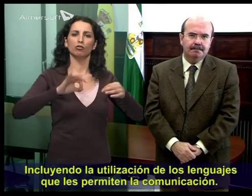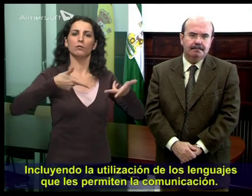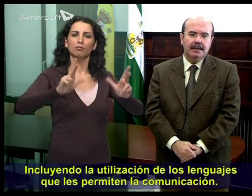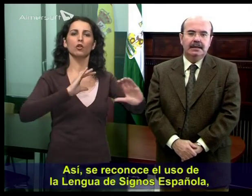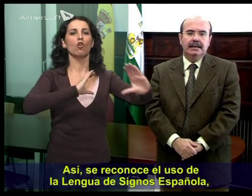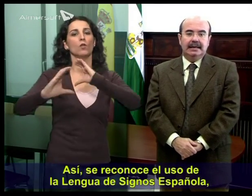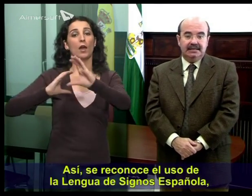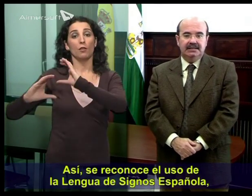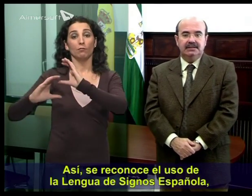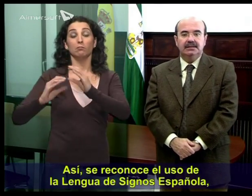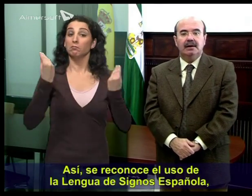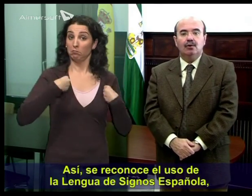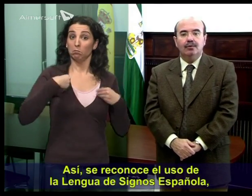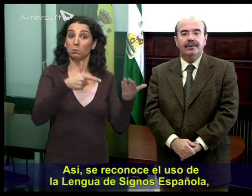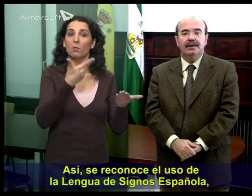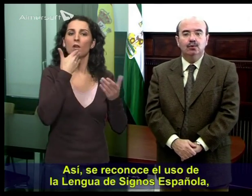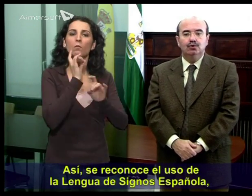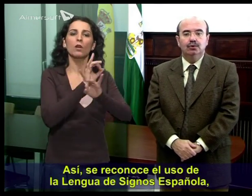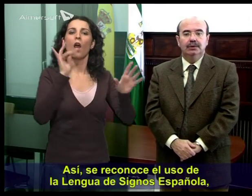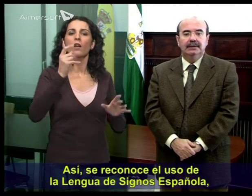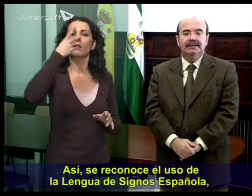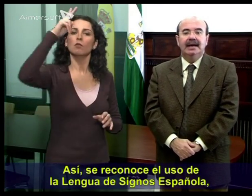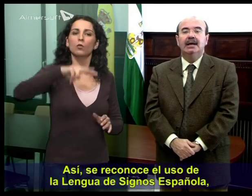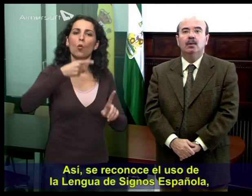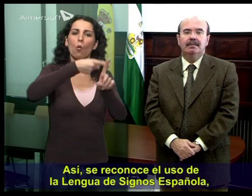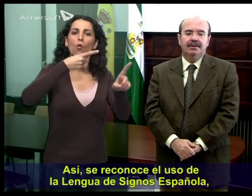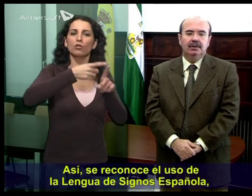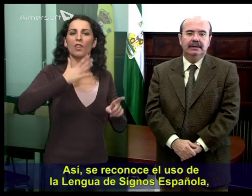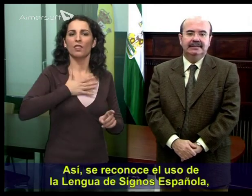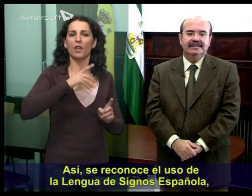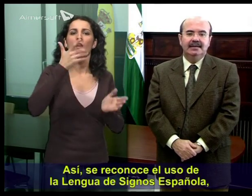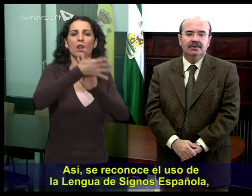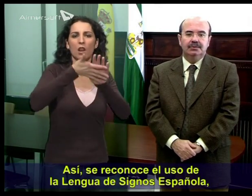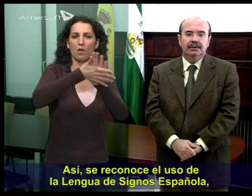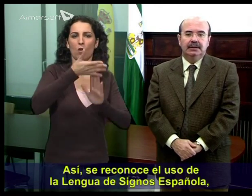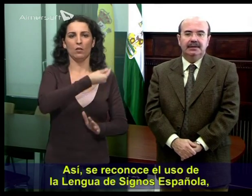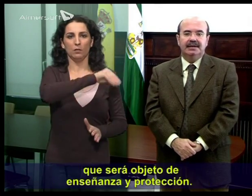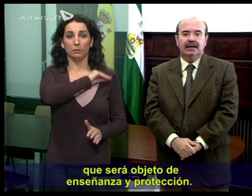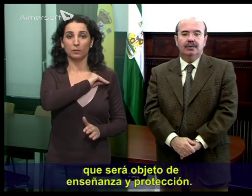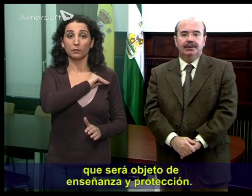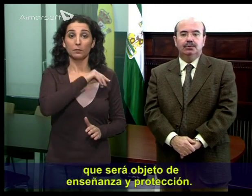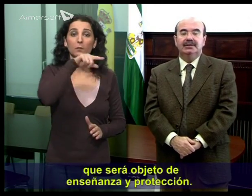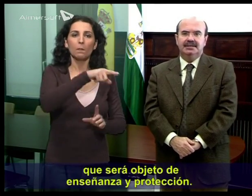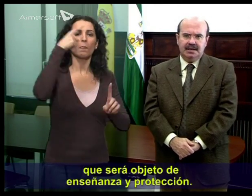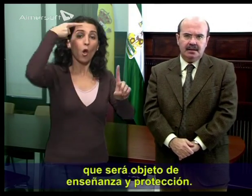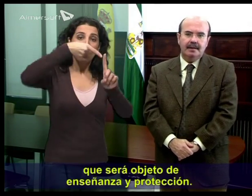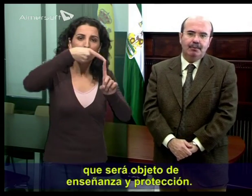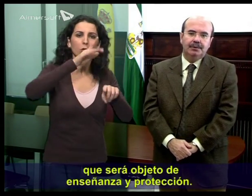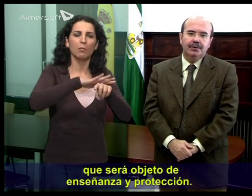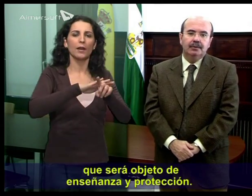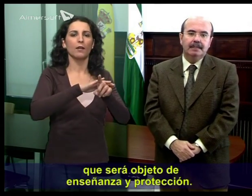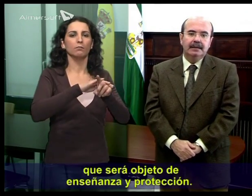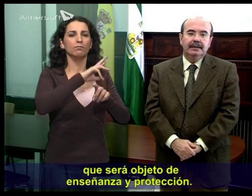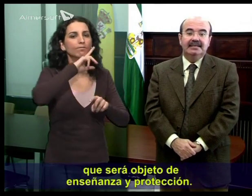comunicación. Así se reconoce el uso de la lengua española de signos, que será objeto de enseñanza